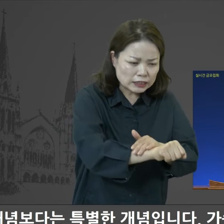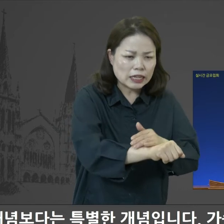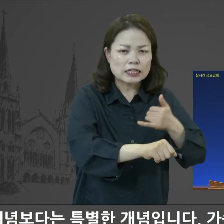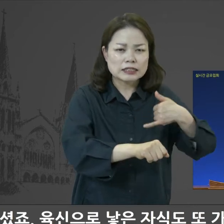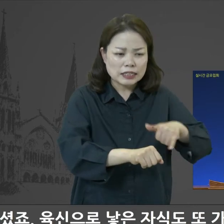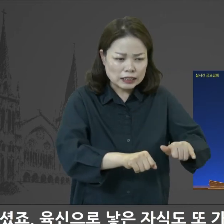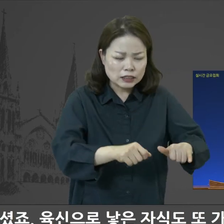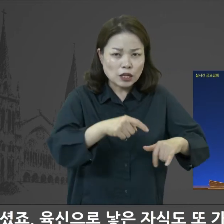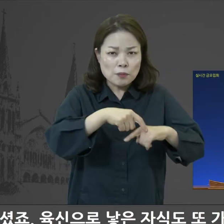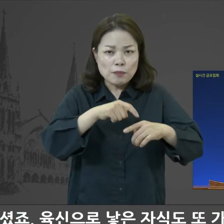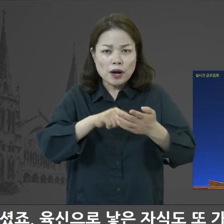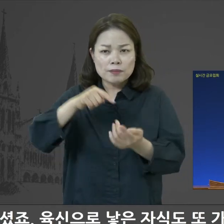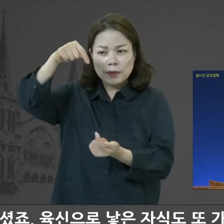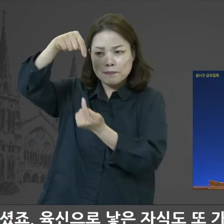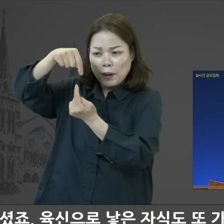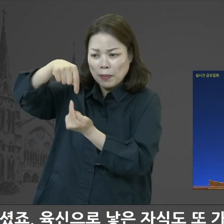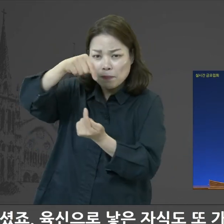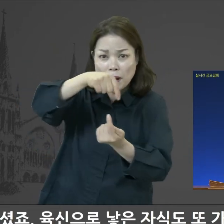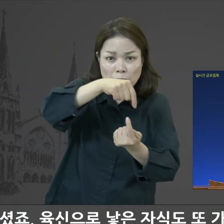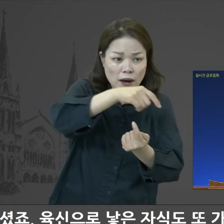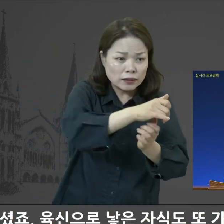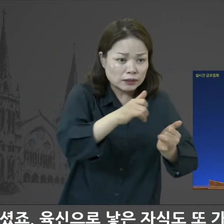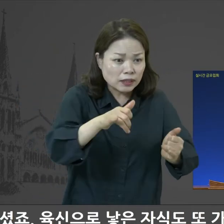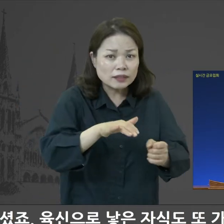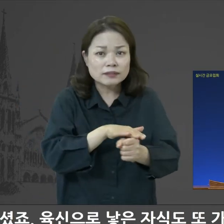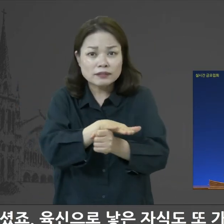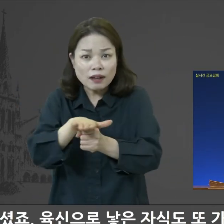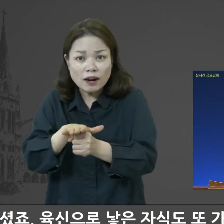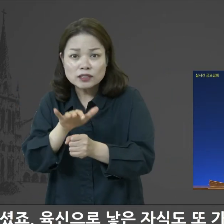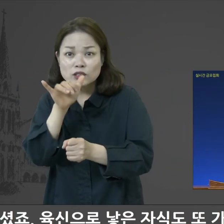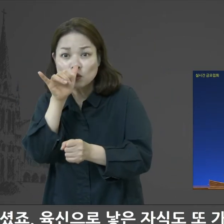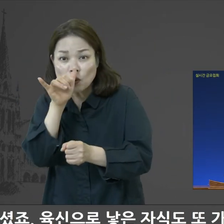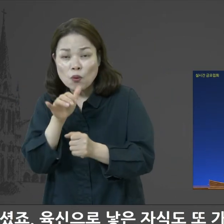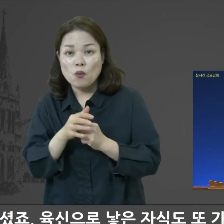심정이 통하고 그 사람에 대한 사랑이 가고